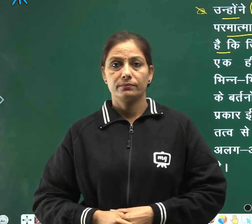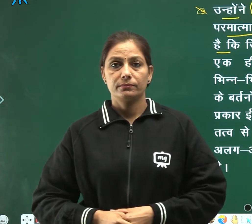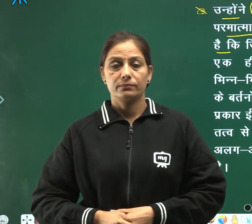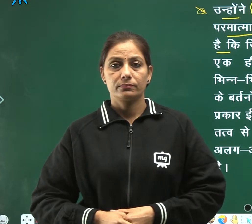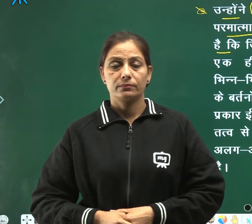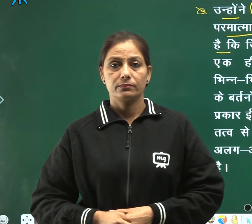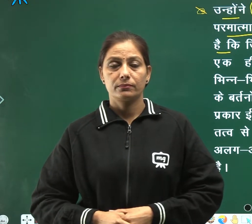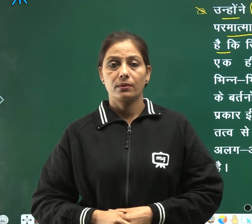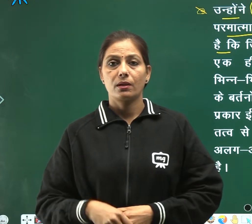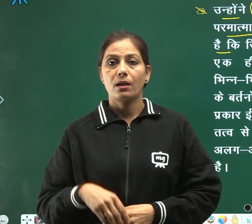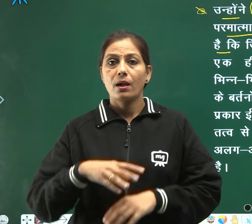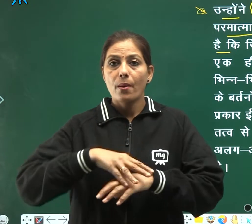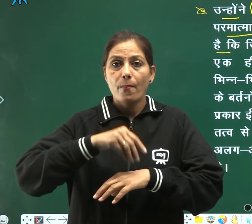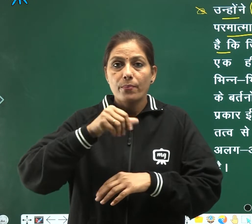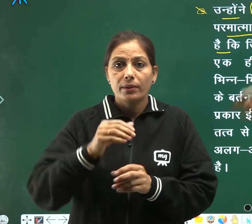कुम्हार